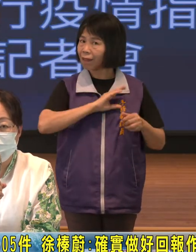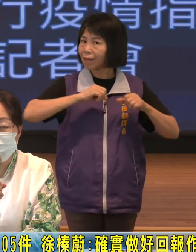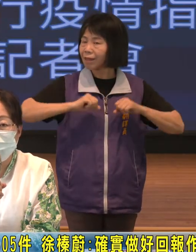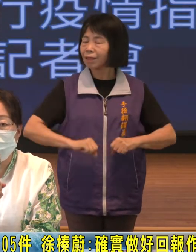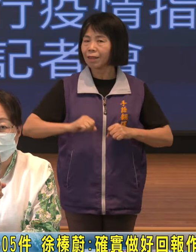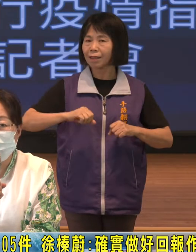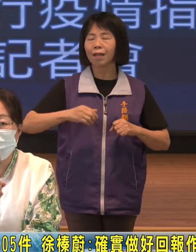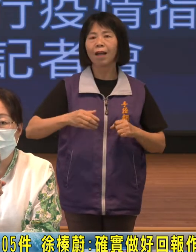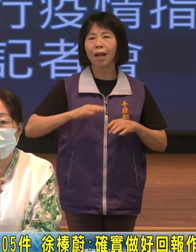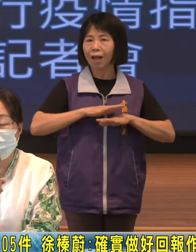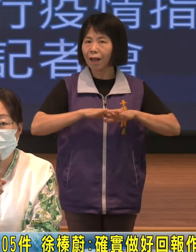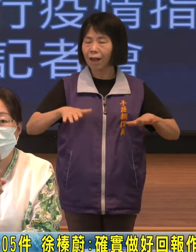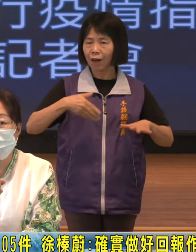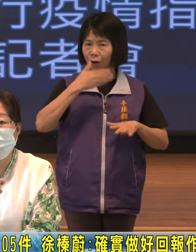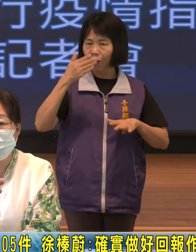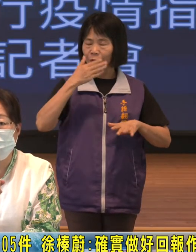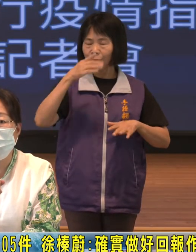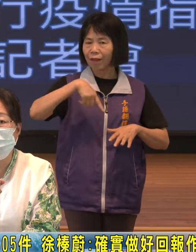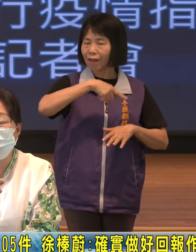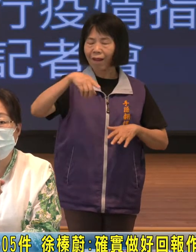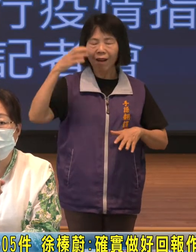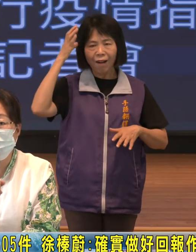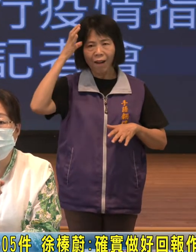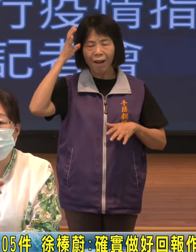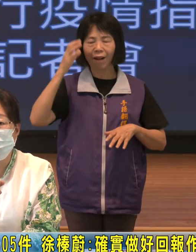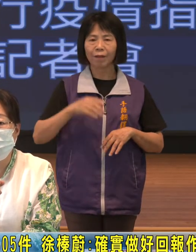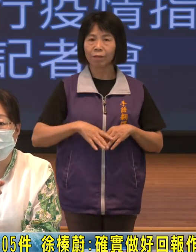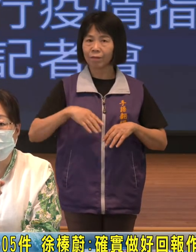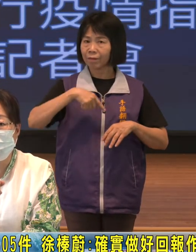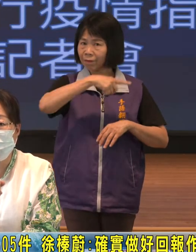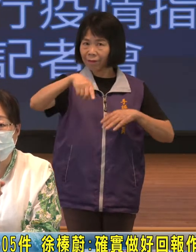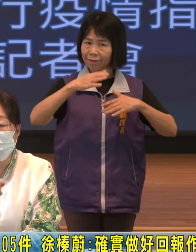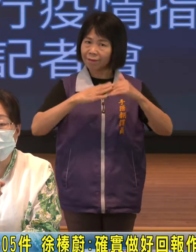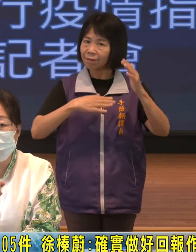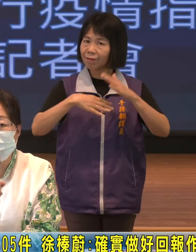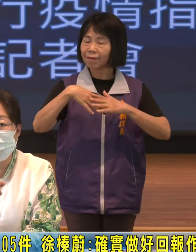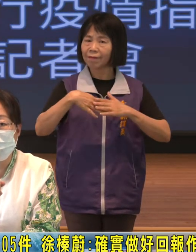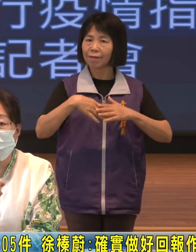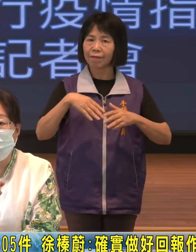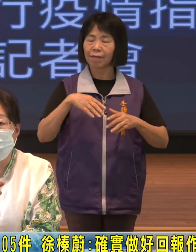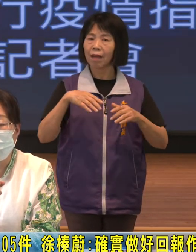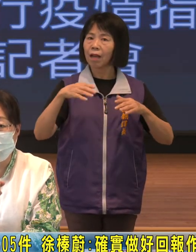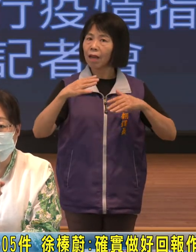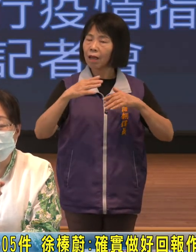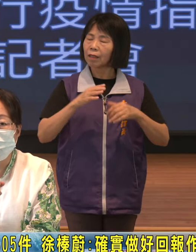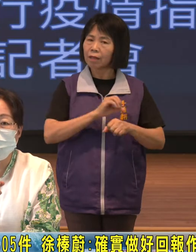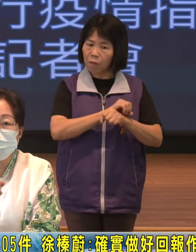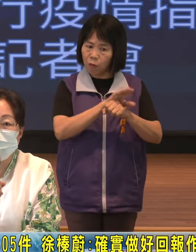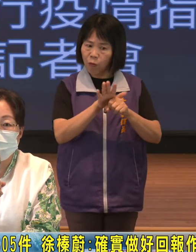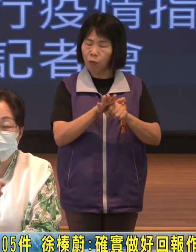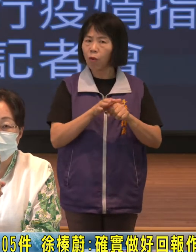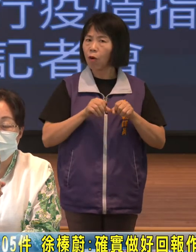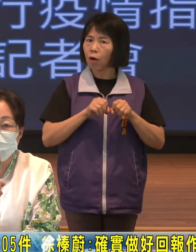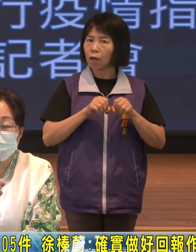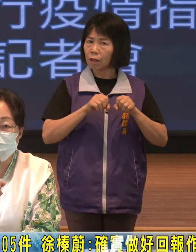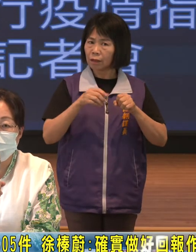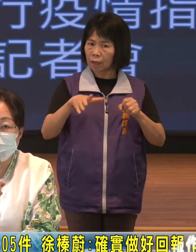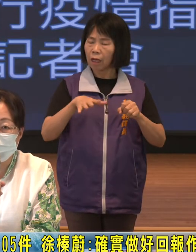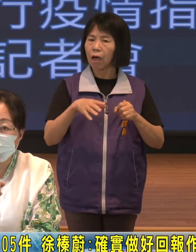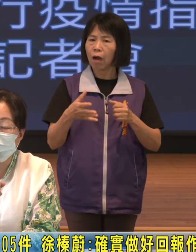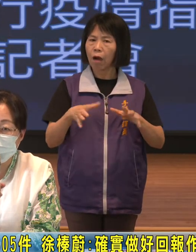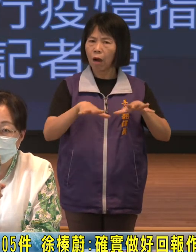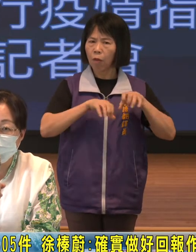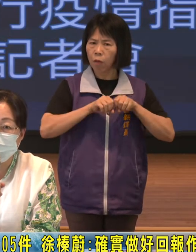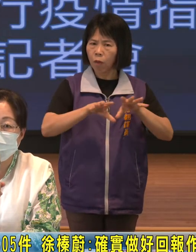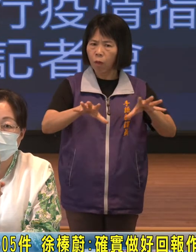旅游是我们的期待，也是我们的期盼。我们疫情把我们一起把疫情把它守住，而且把